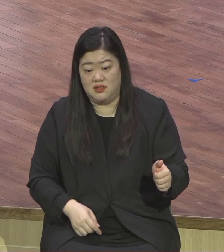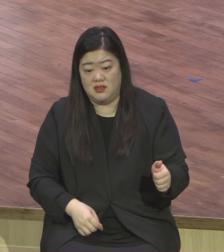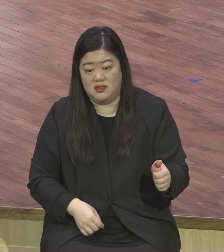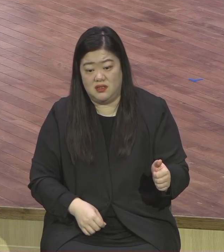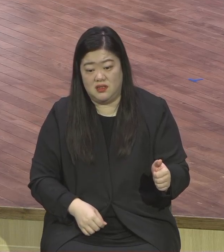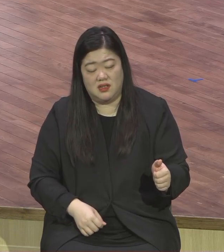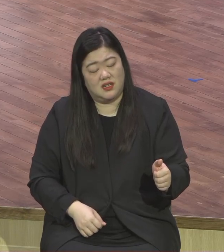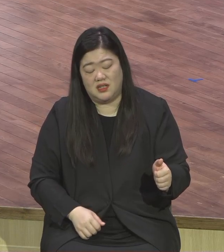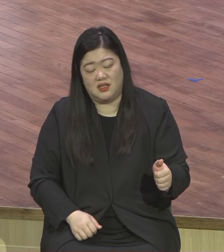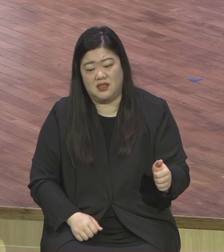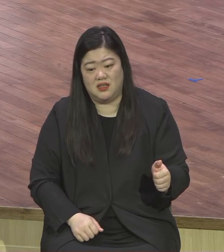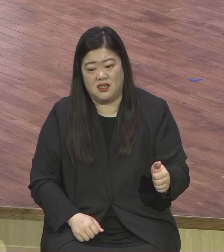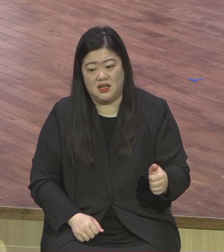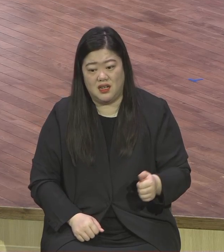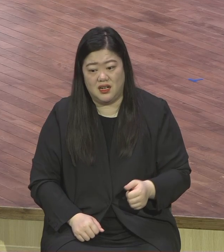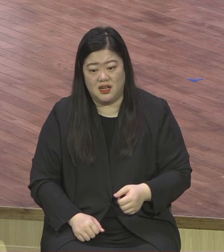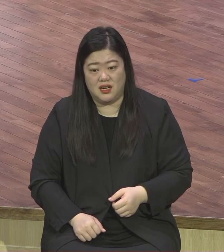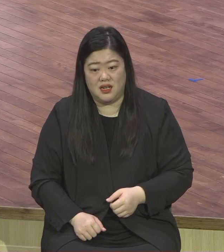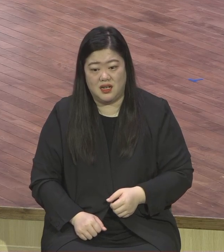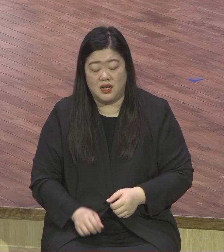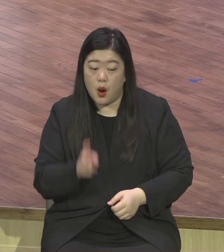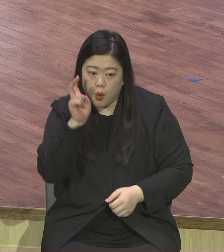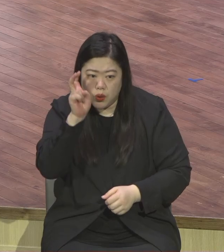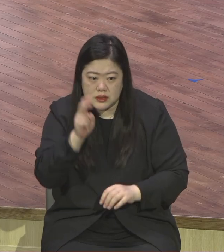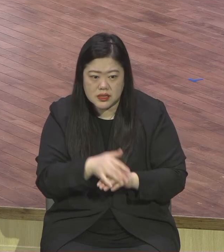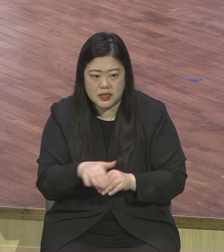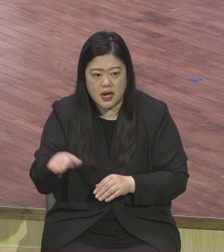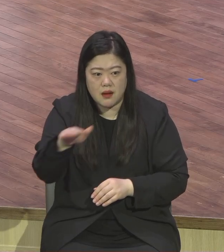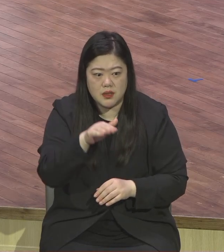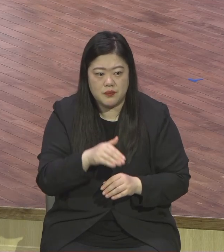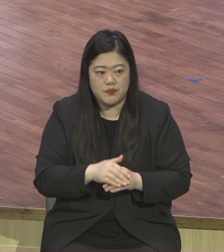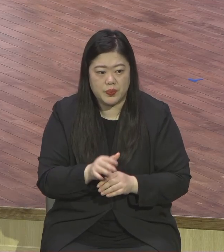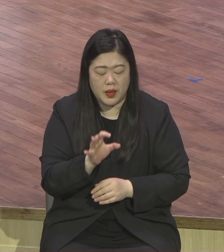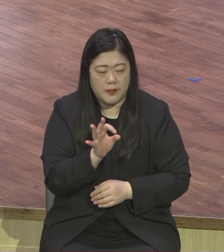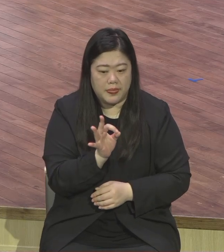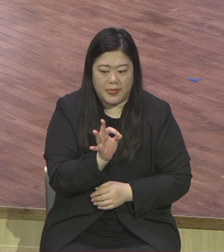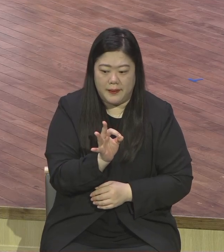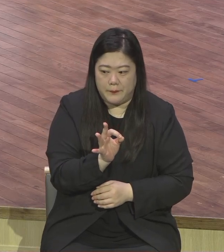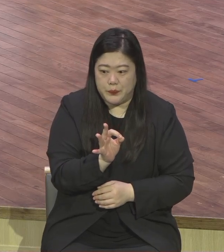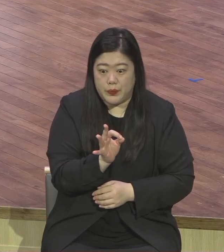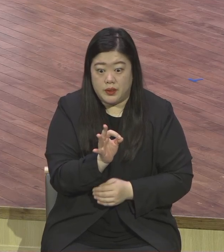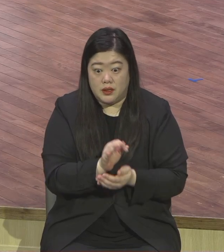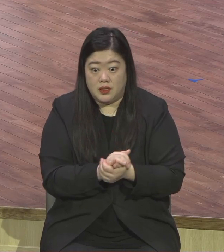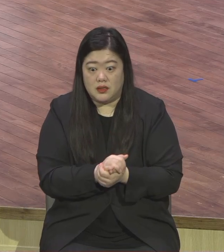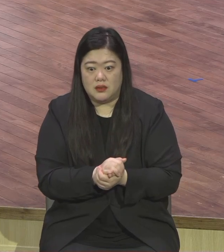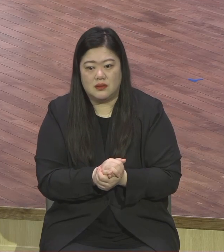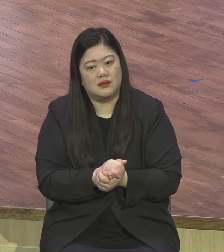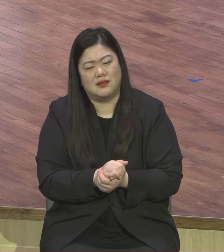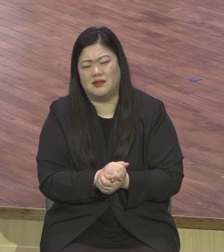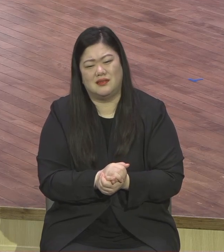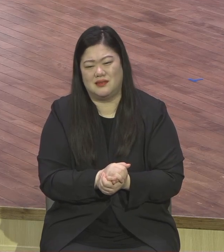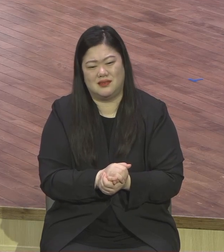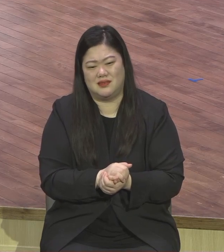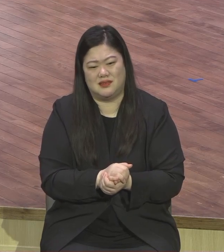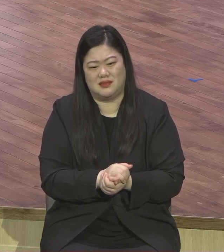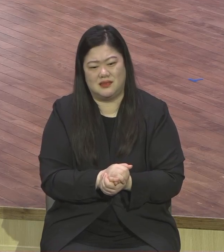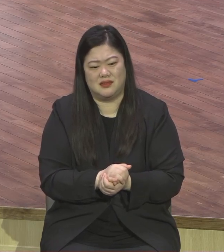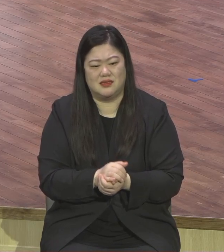물질 때문에 시험 들었습니까? 최악의 선택입니다. 물질 때문에 늘